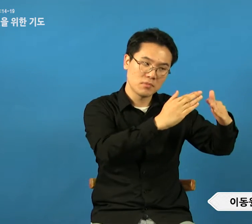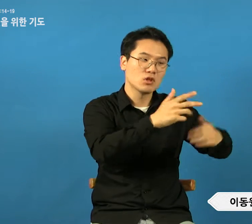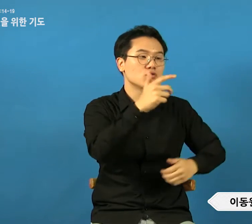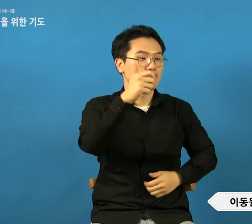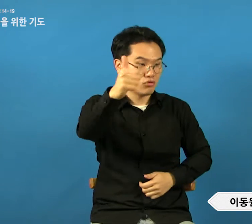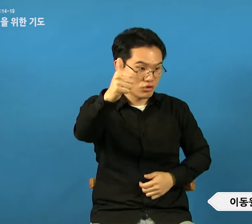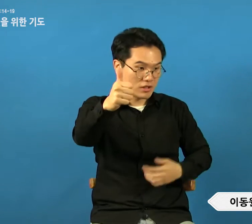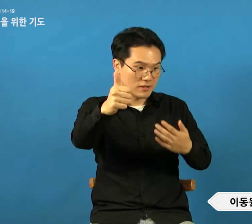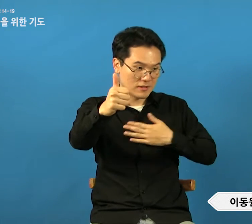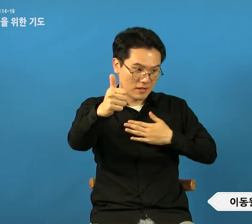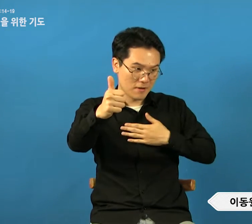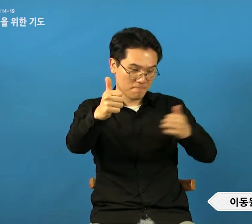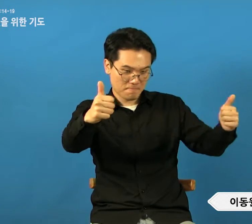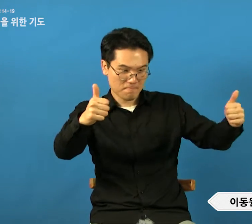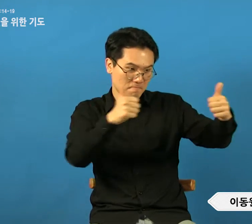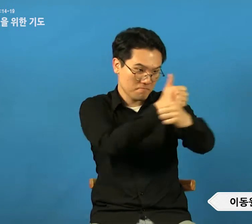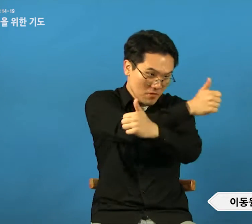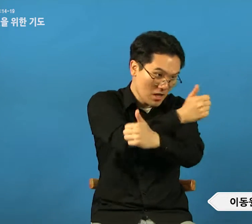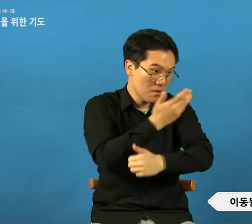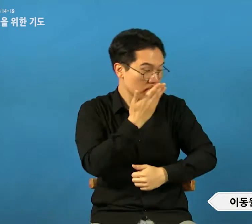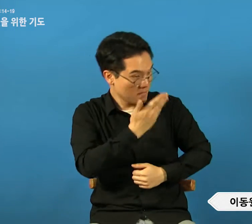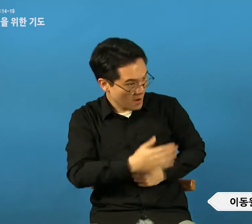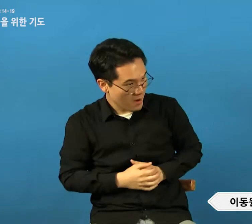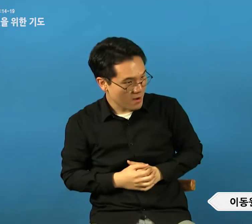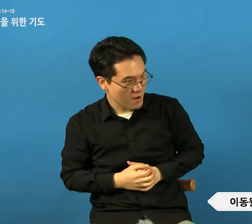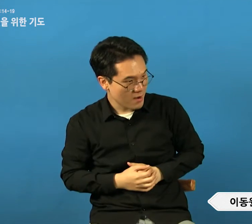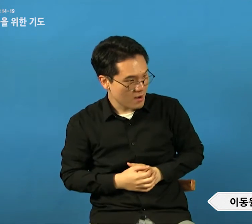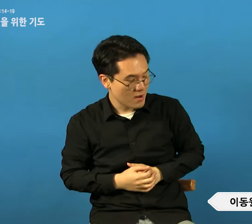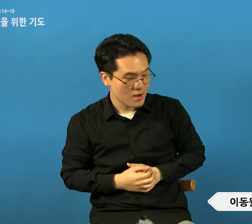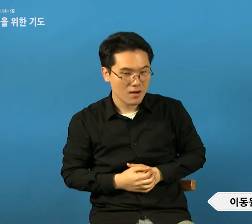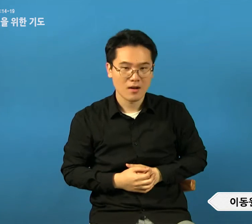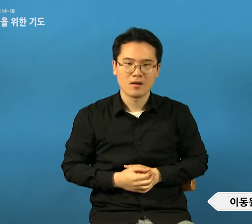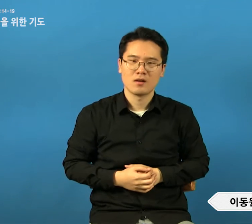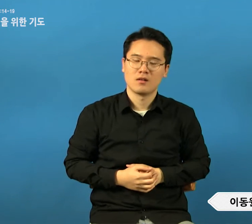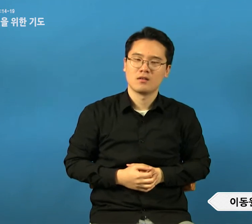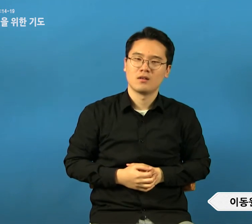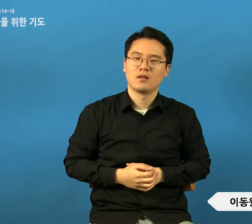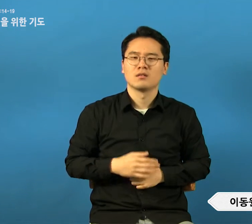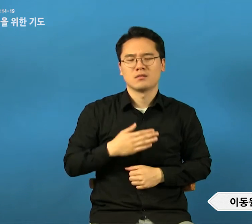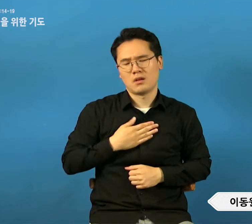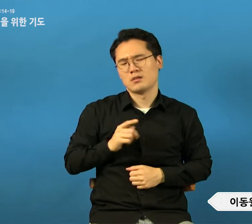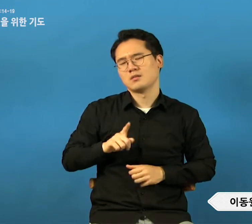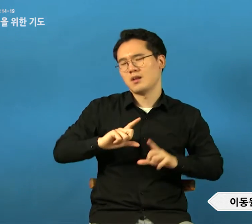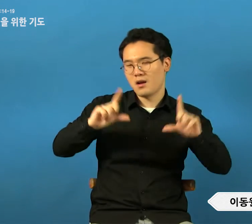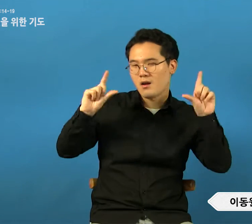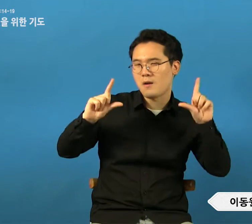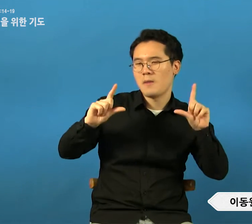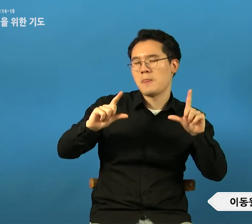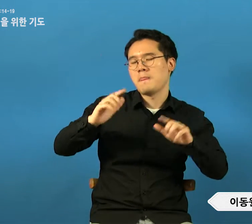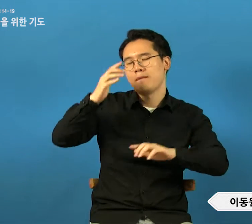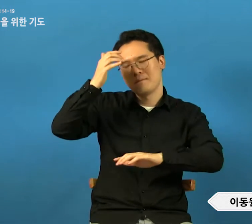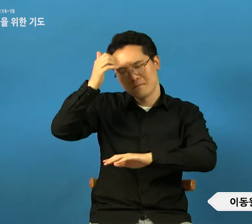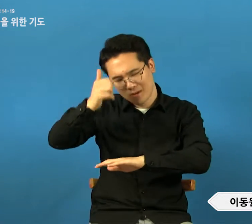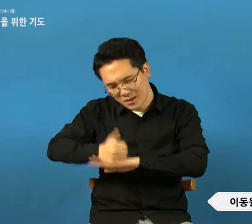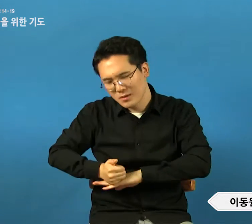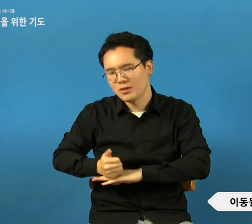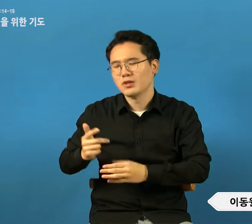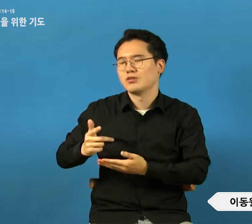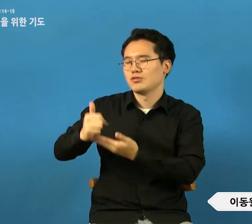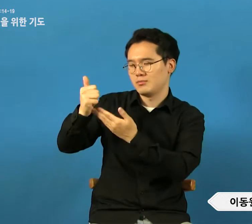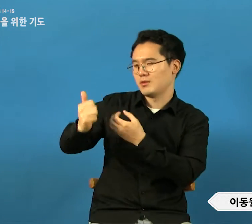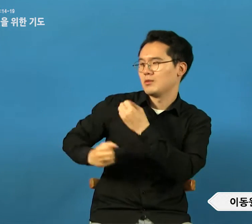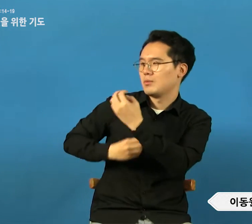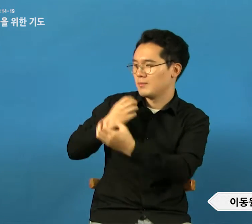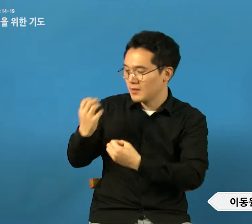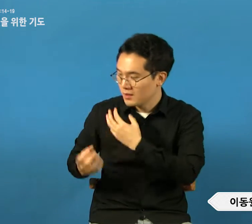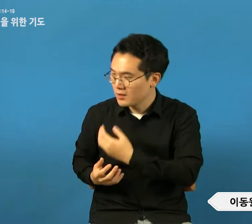수 있겠니? 난 그날 마침내 주님 앞에 이 고백을 하게 되었습니다.